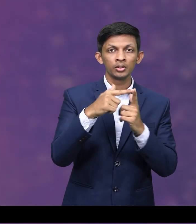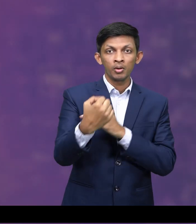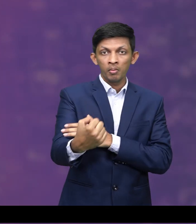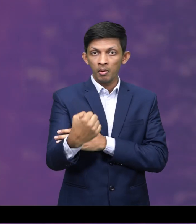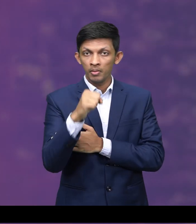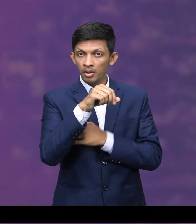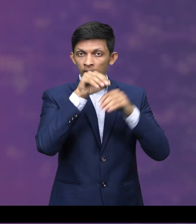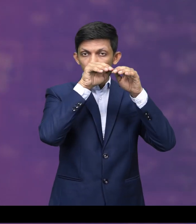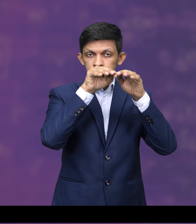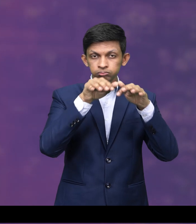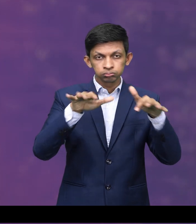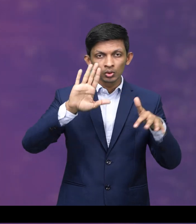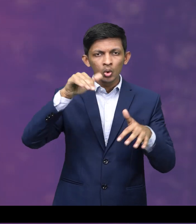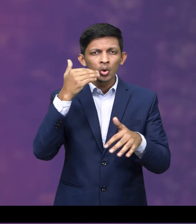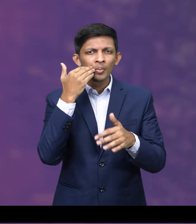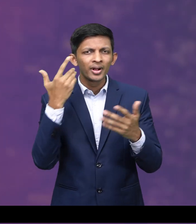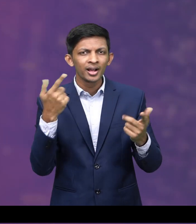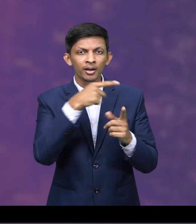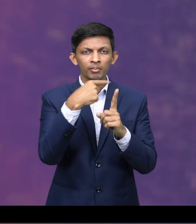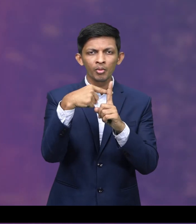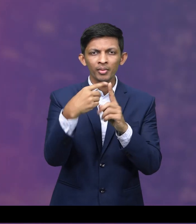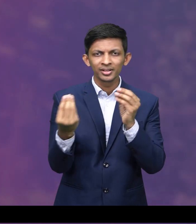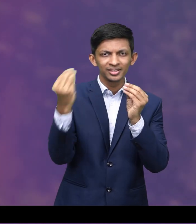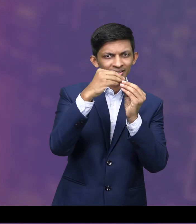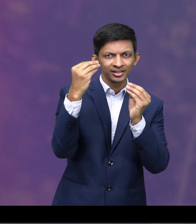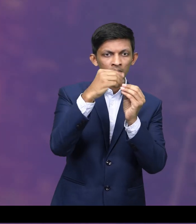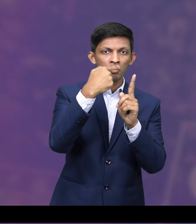జోడించినప్పుడు విడుదల చేయబడిన శక్తిగా నిర్వచించబడుతుంది.